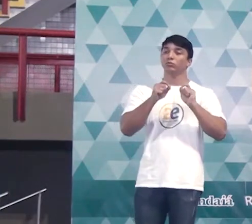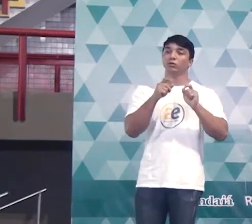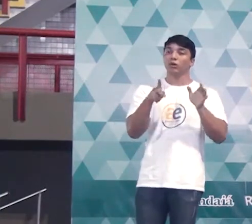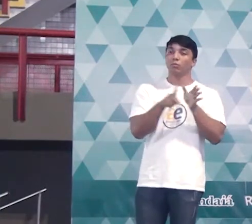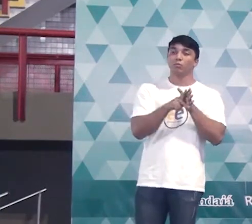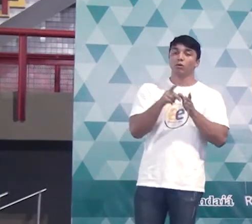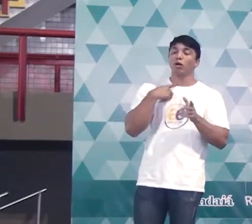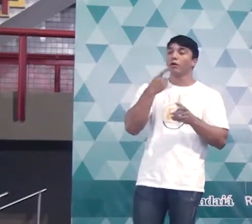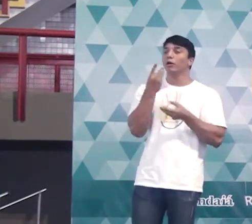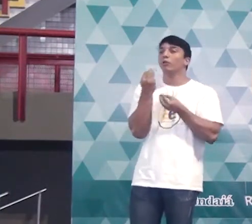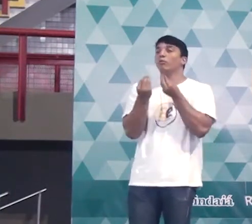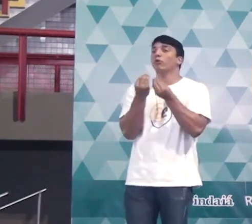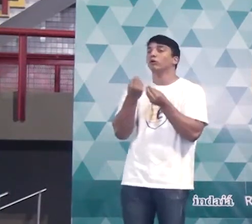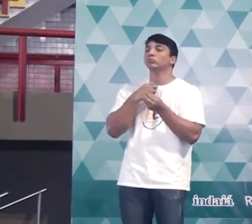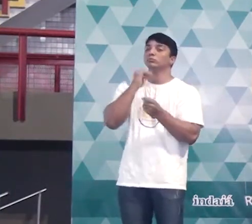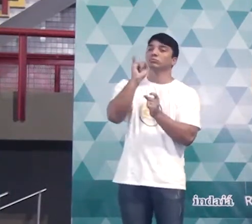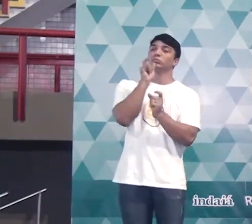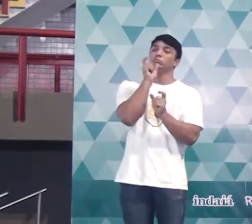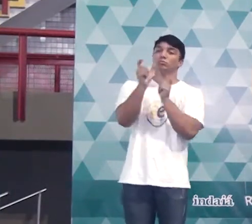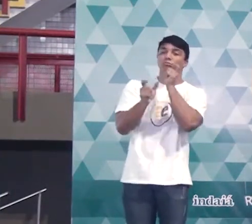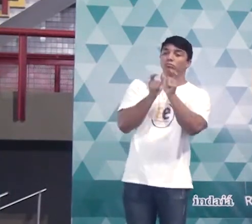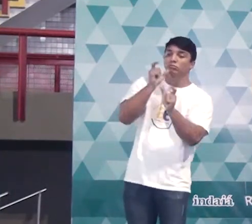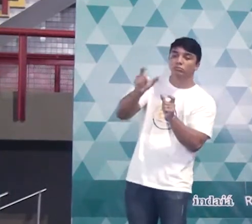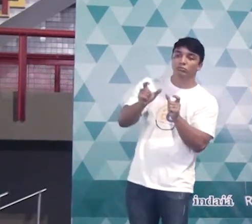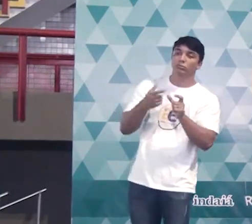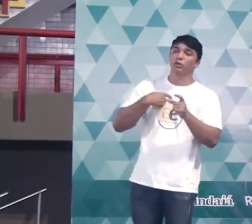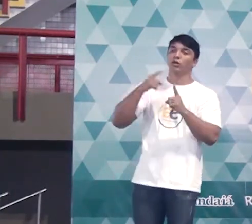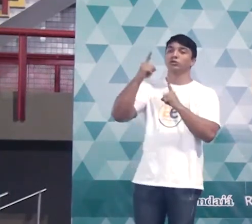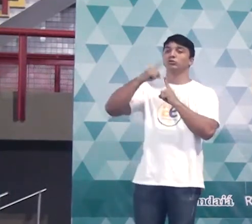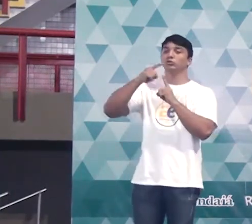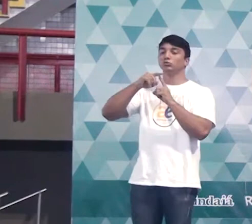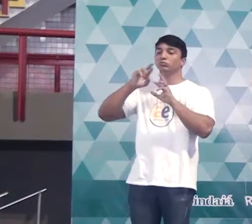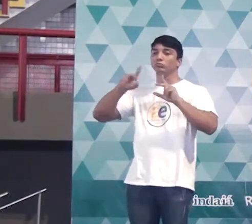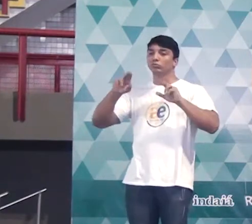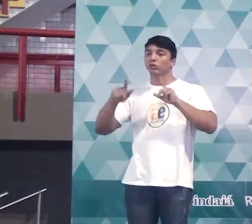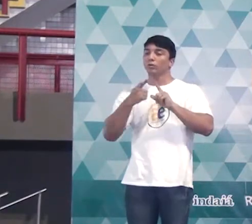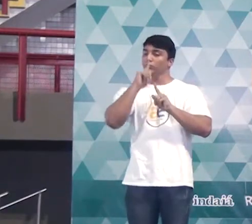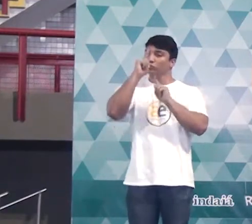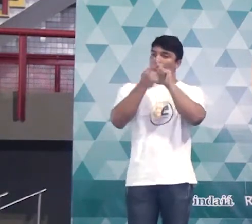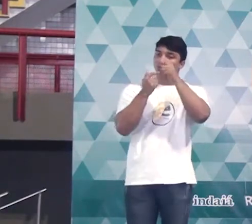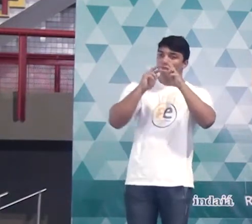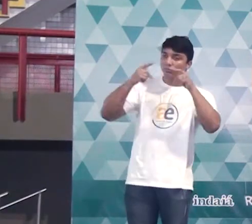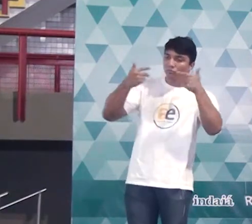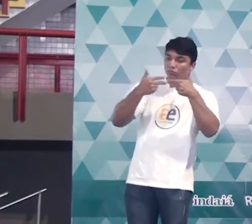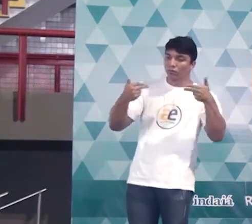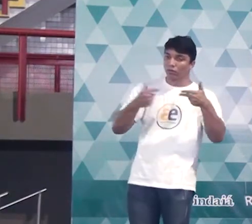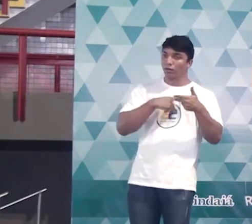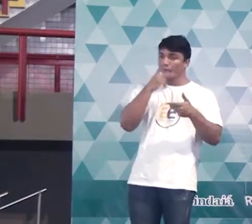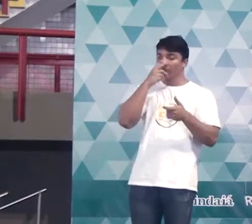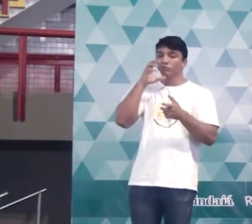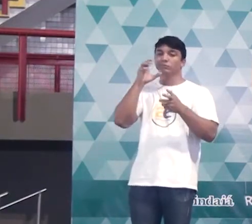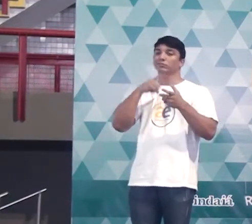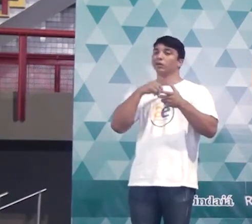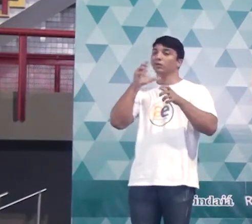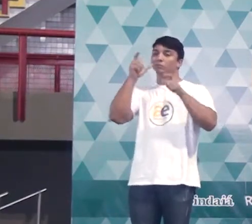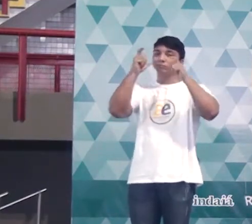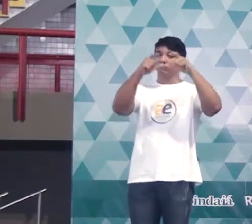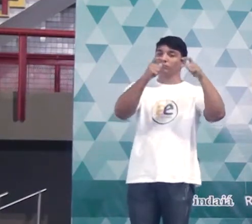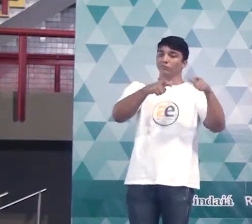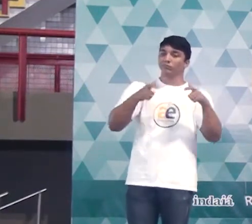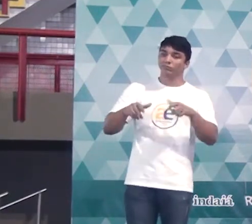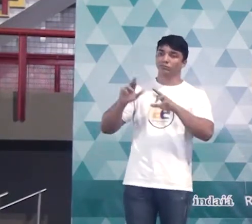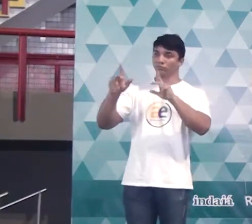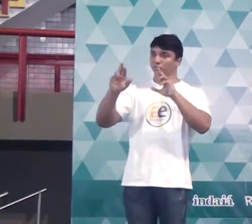nível da pronúncia, é o nível do sotaque. Isso é tão notável quando você viaja de região para região, você